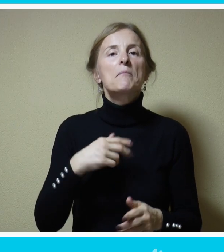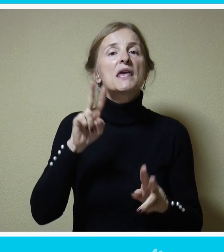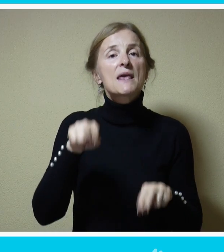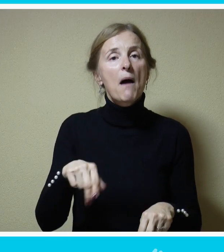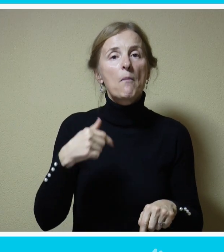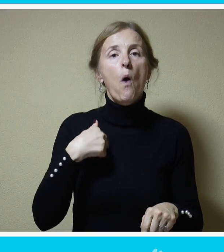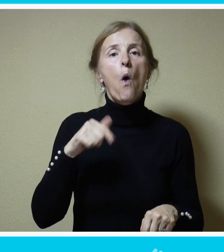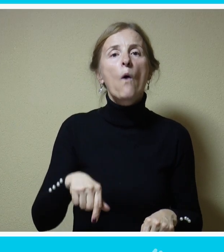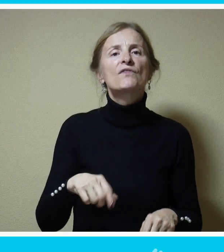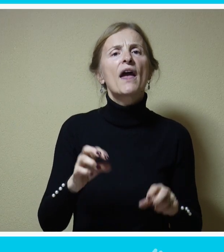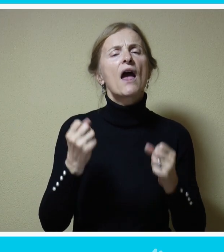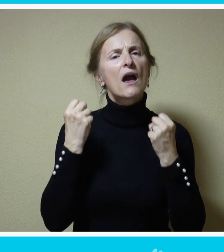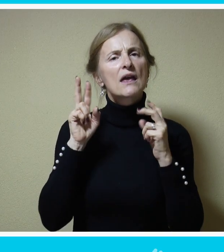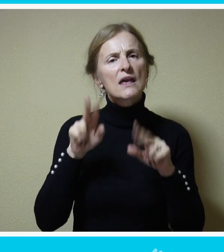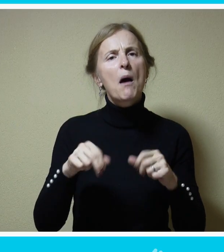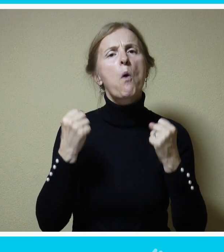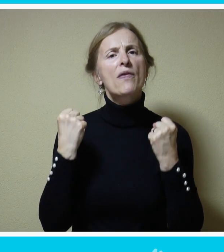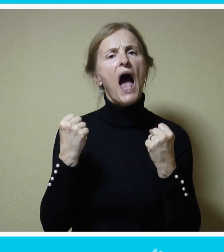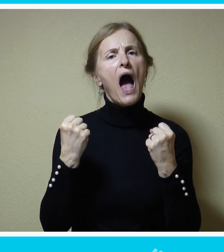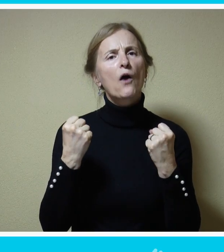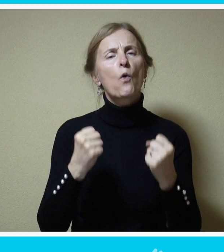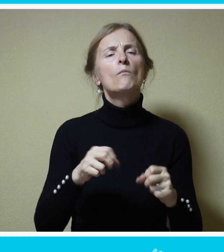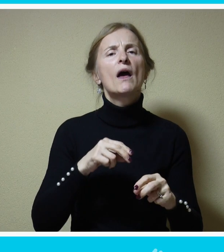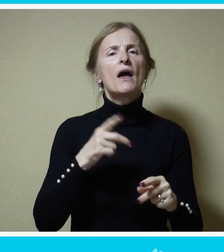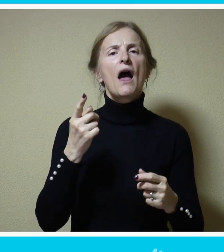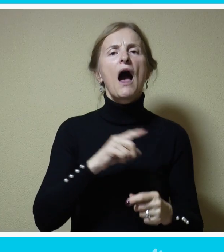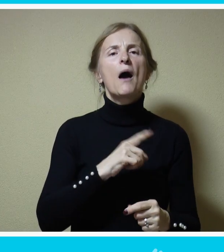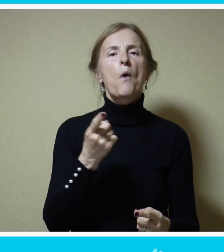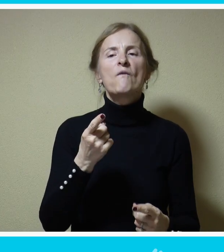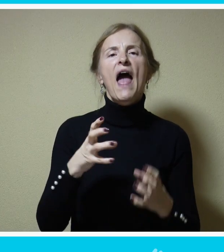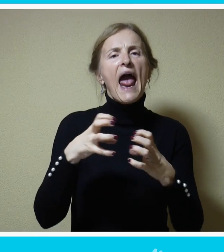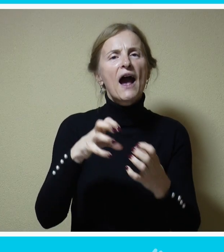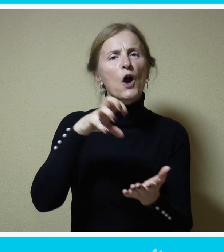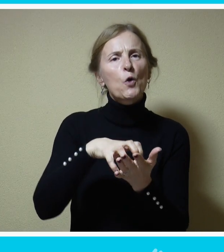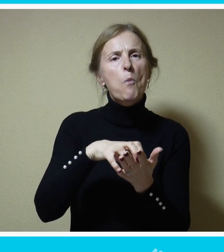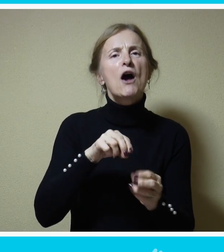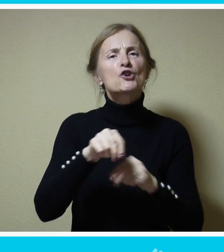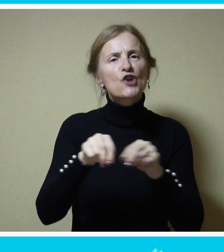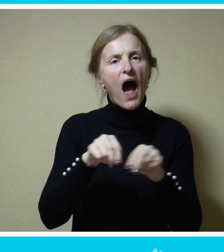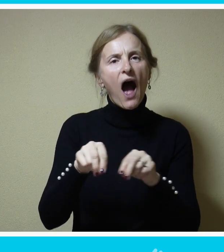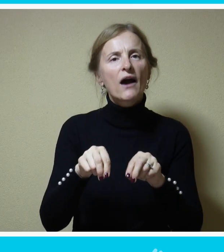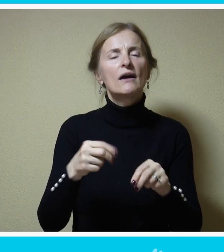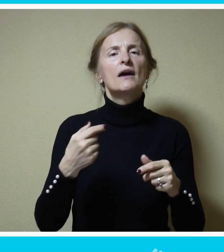Mi imamo izuzetno jaku ekipu šahovsku,